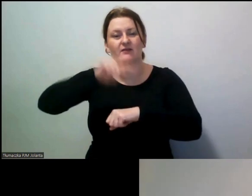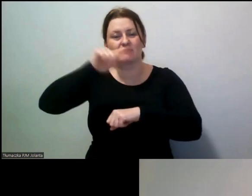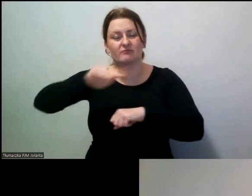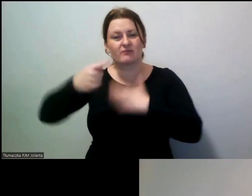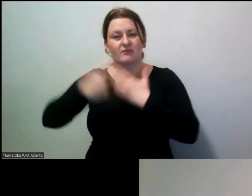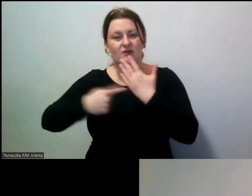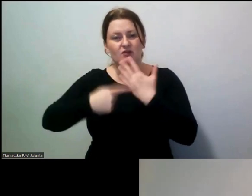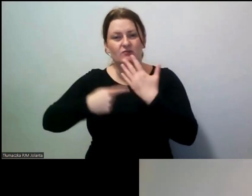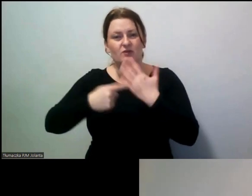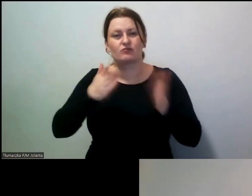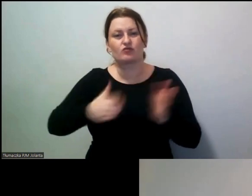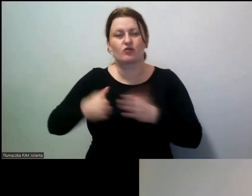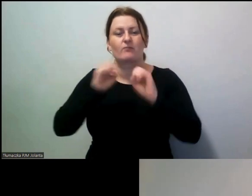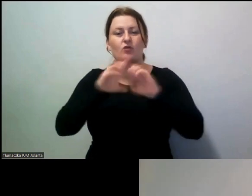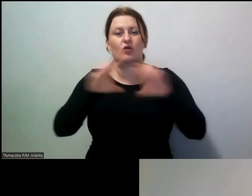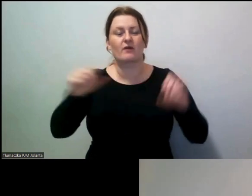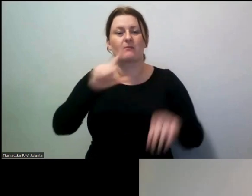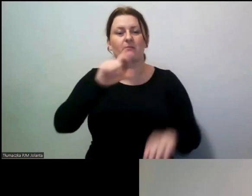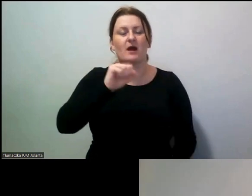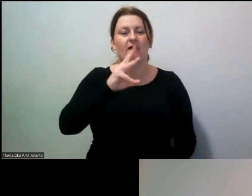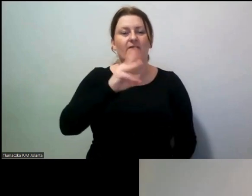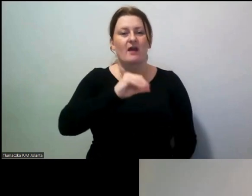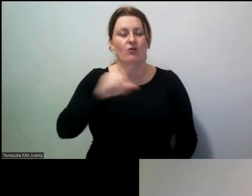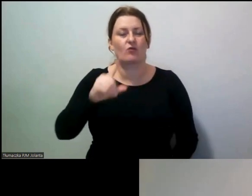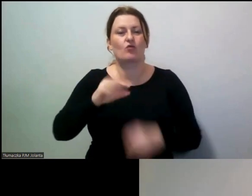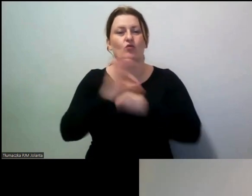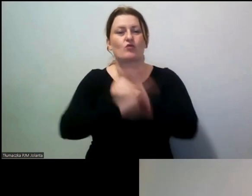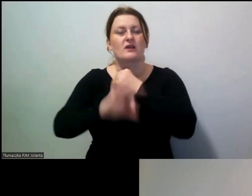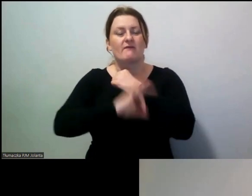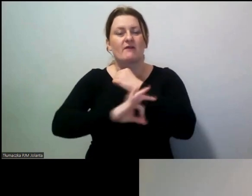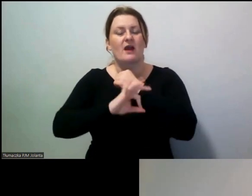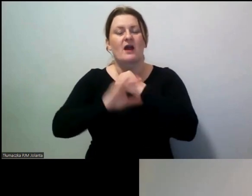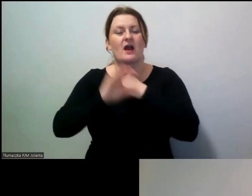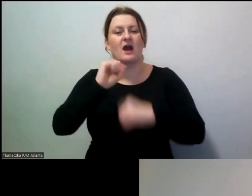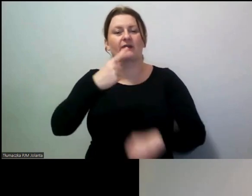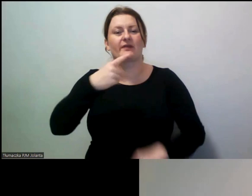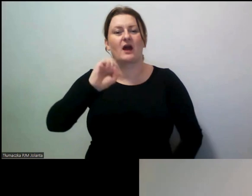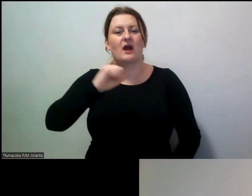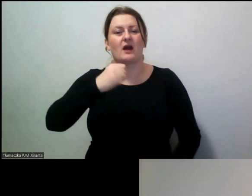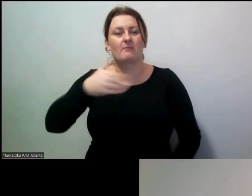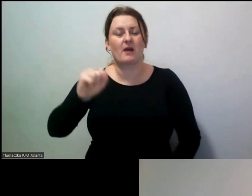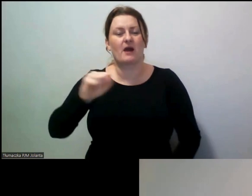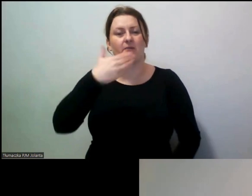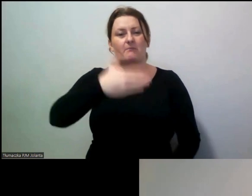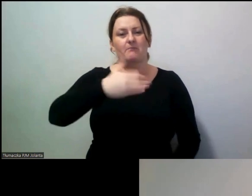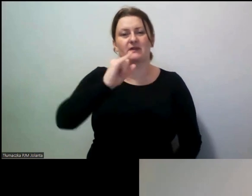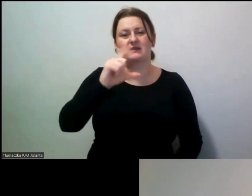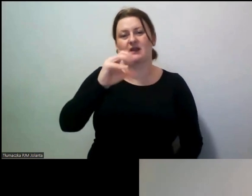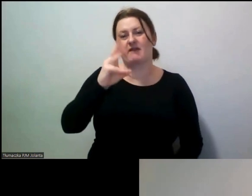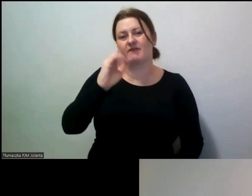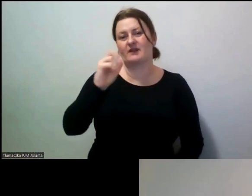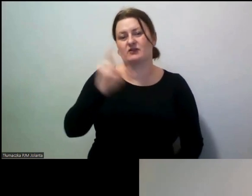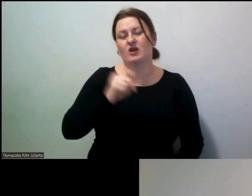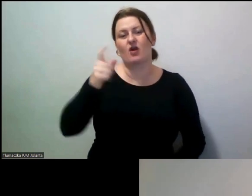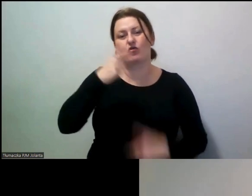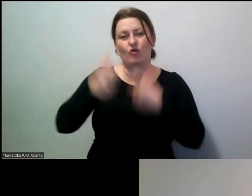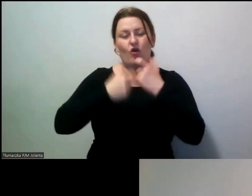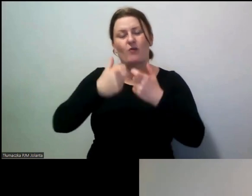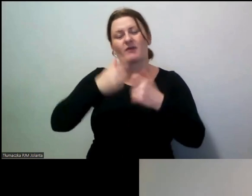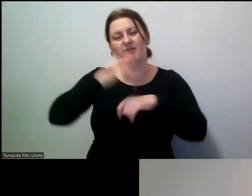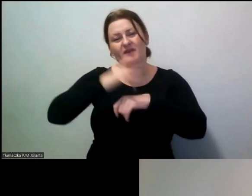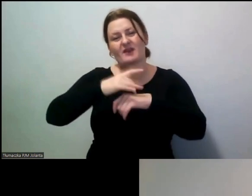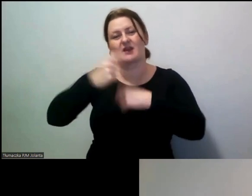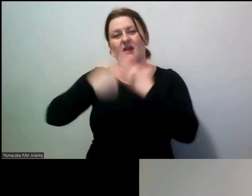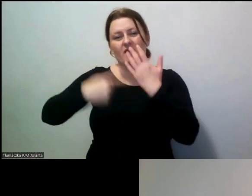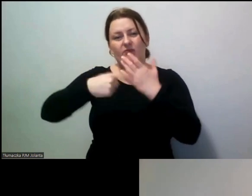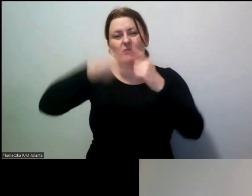przygotowywał pan profesor Paweł Kleka z Uniwersytetu imienia Adama Mickiewicza, który zajmuje się opracowaniami statystycznymi właśnie różnego